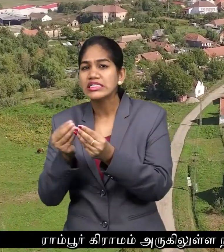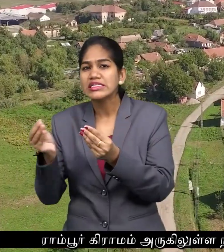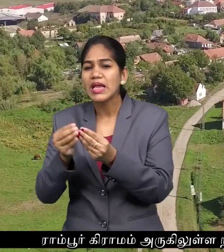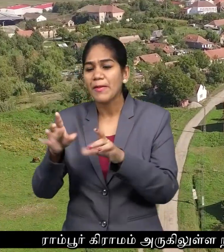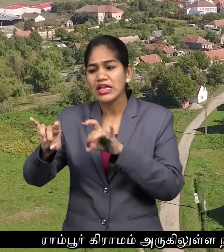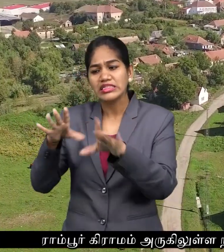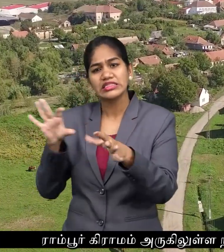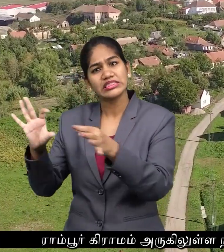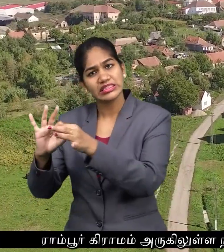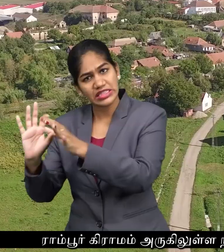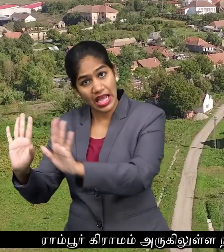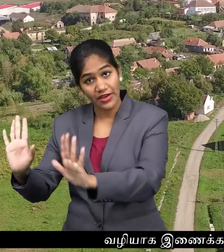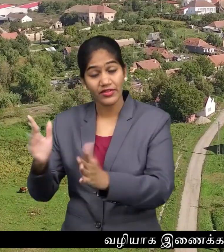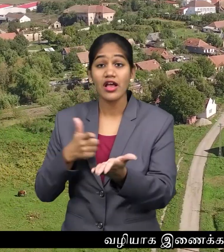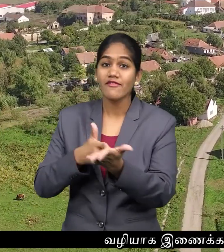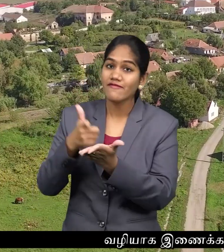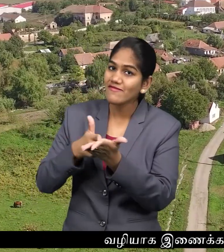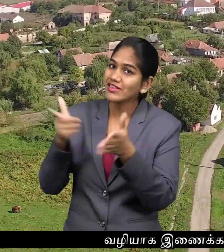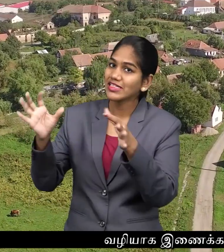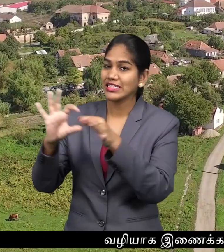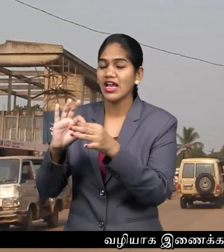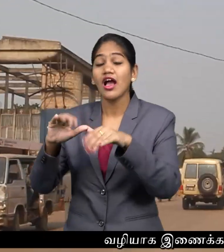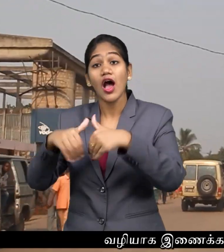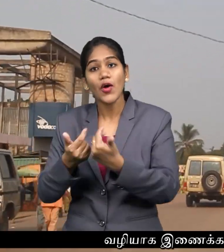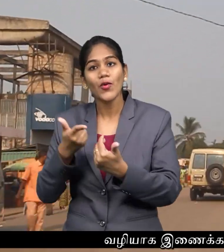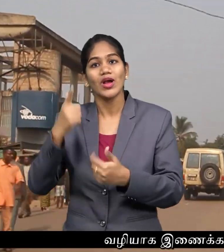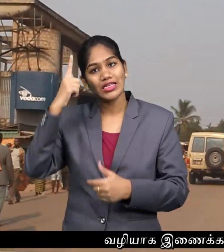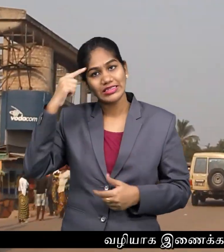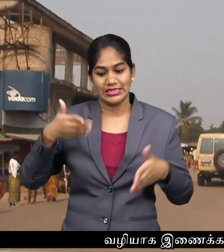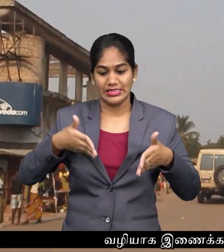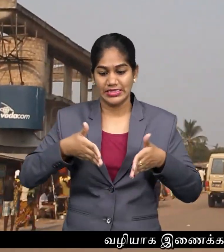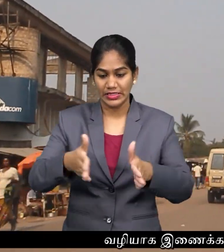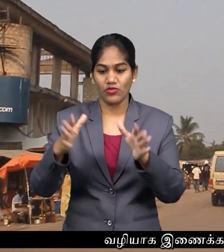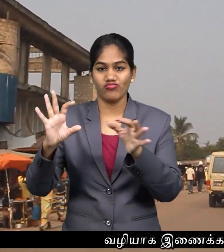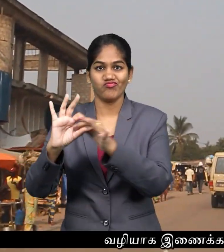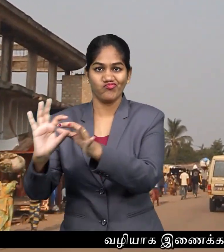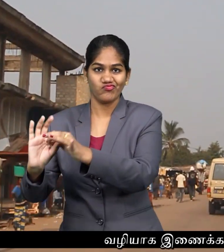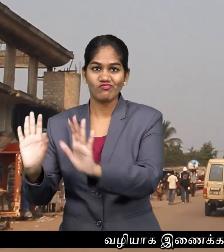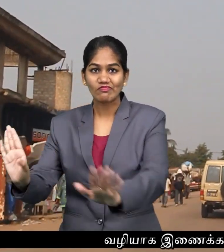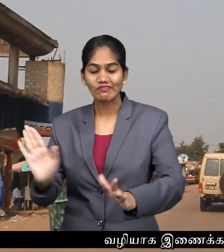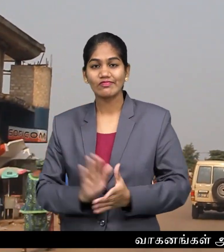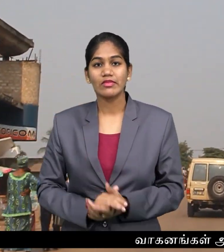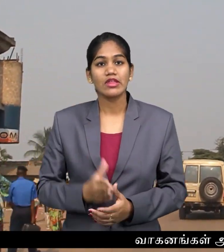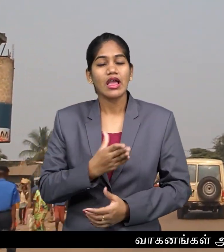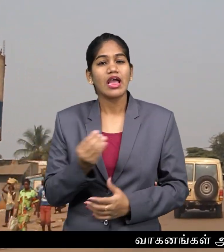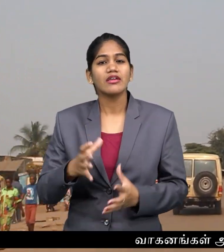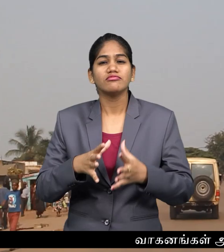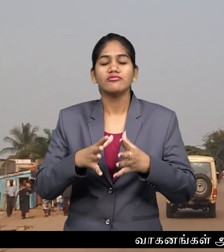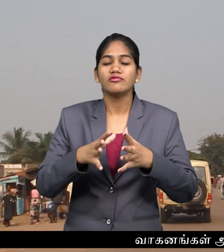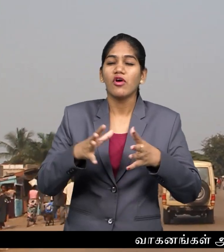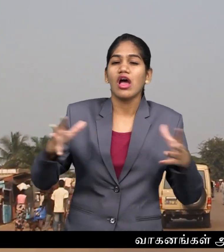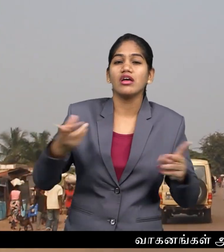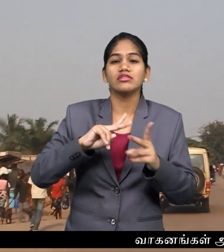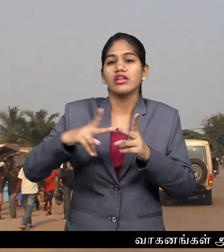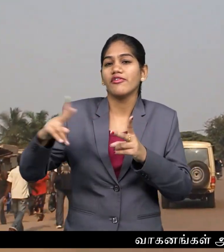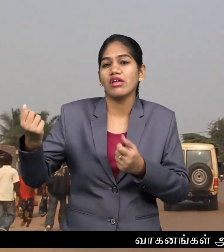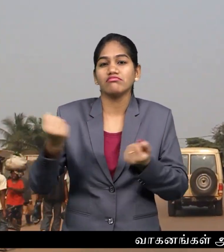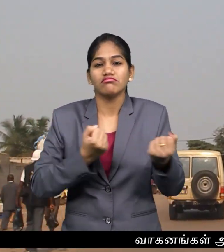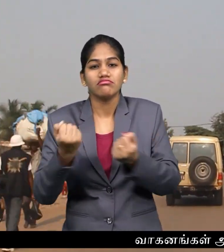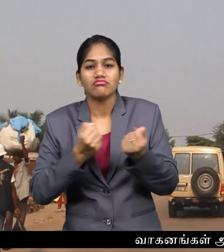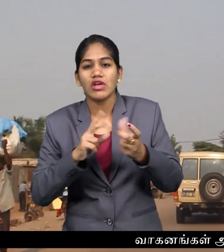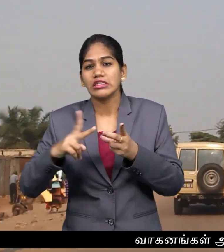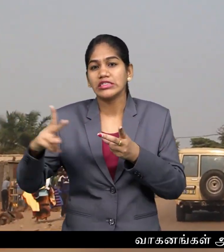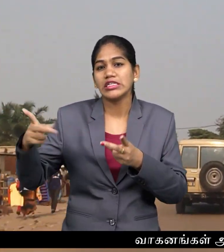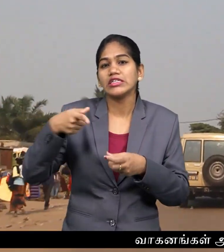கிராமங்களுடன் சாலை வழியாக இணைக்கப்பட்டுள்ளது மற்றும் பல்வேறு வாகனங்கள் அவற்றில்